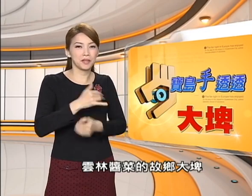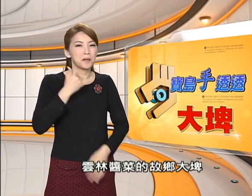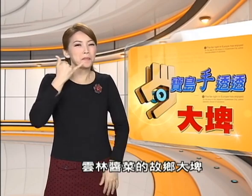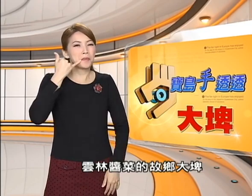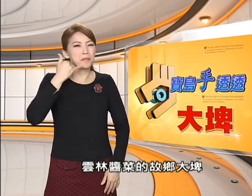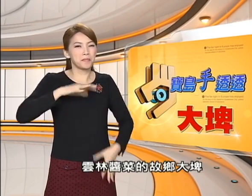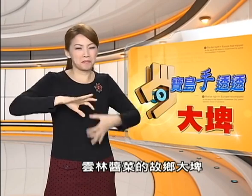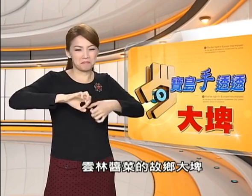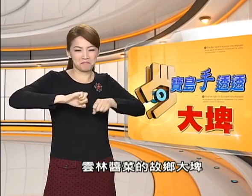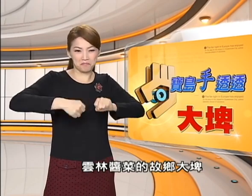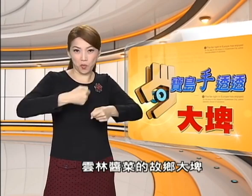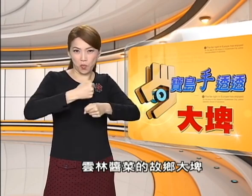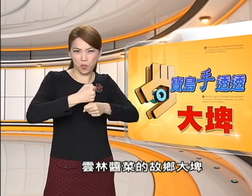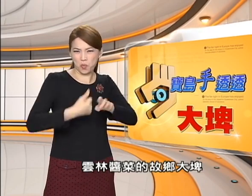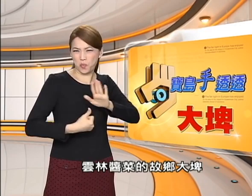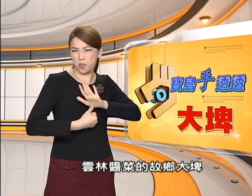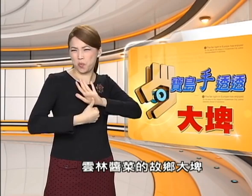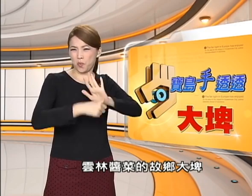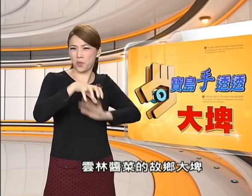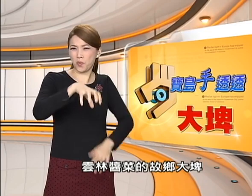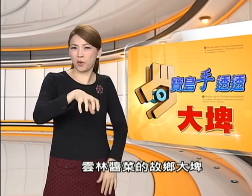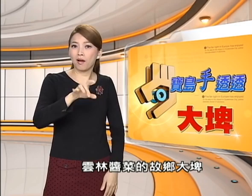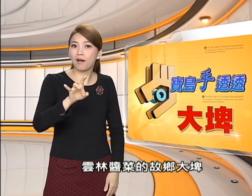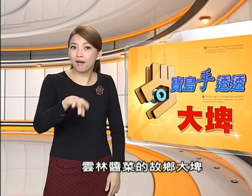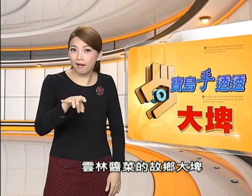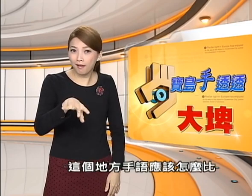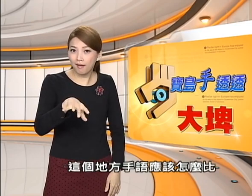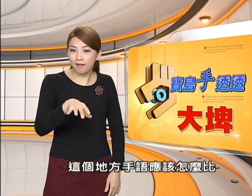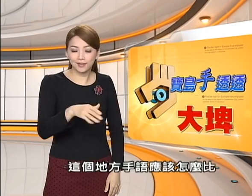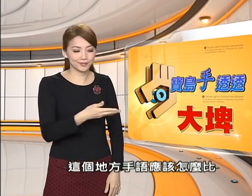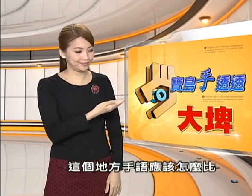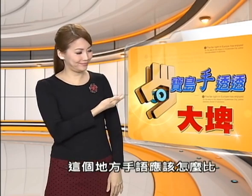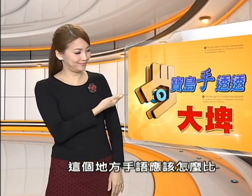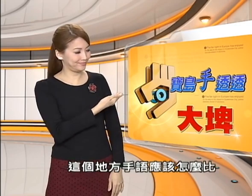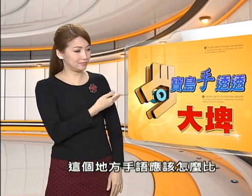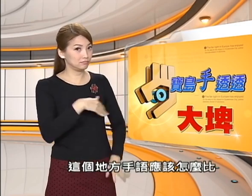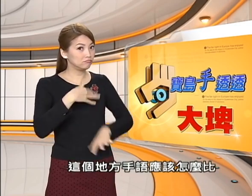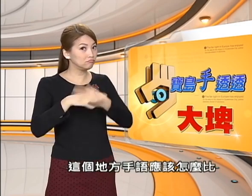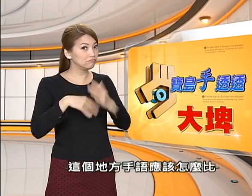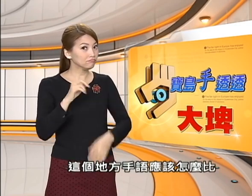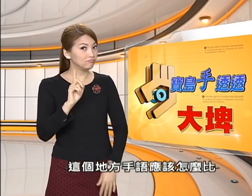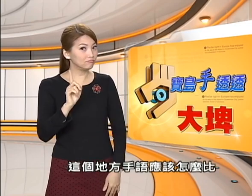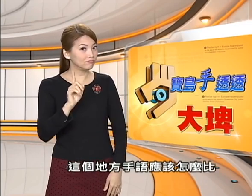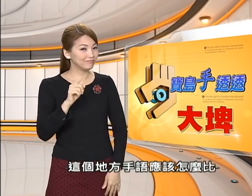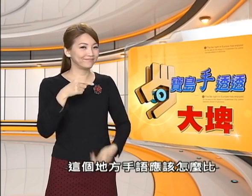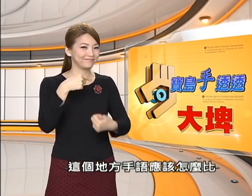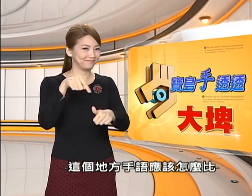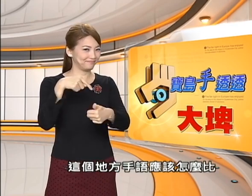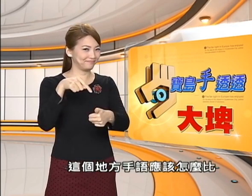林酱菜的故乡大陂这个地方，手语应该怎么比呢？